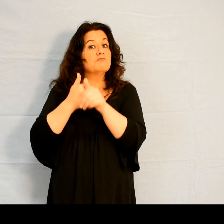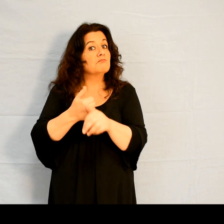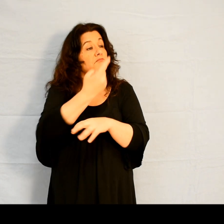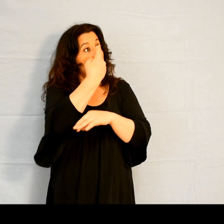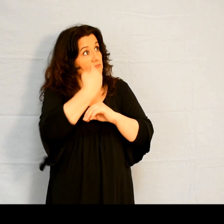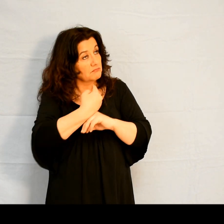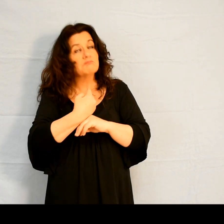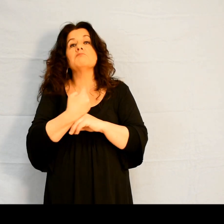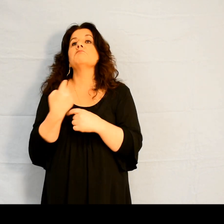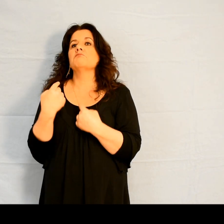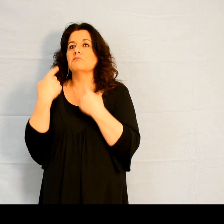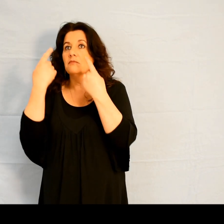Pâque.